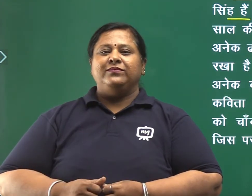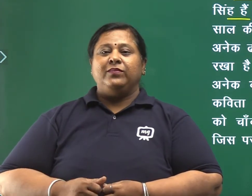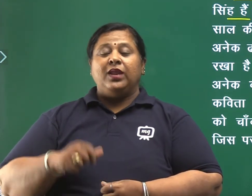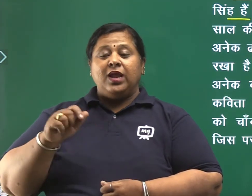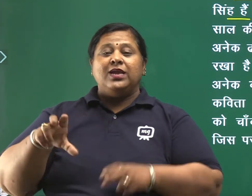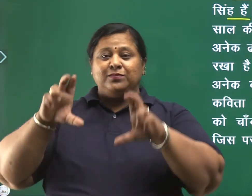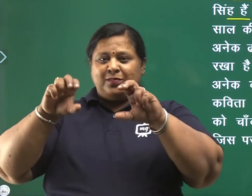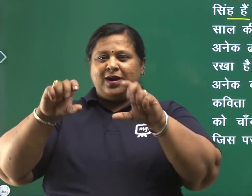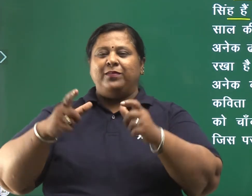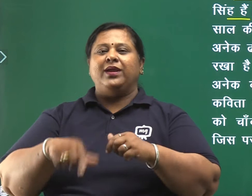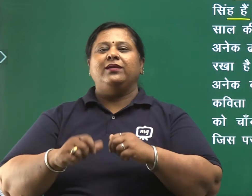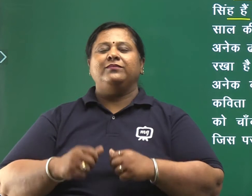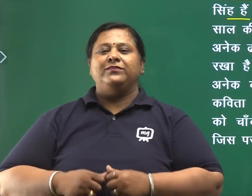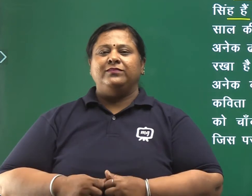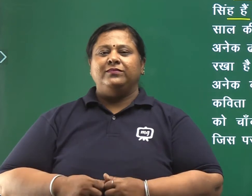इस पाठ में